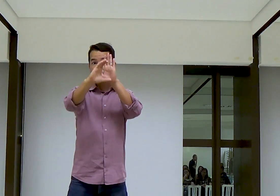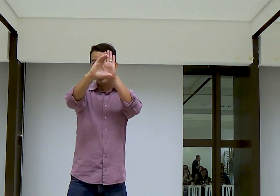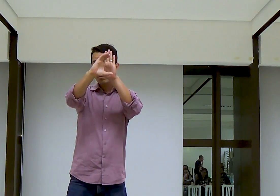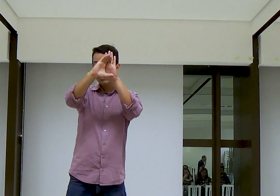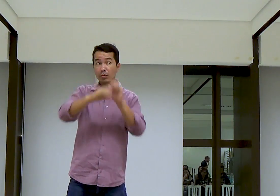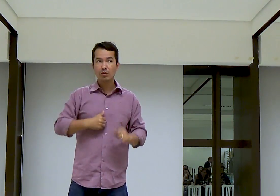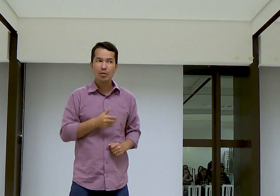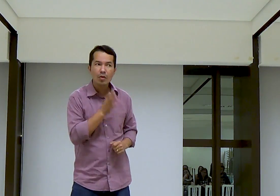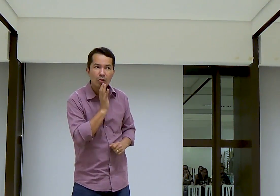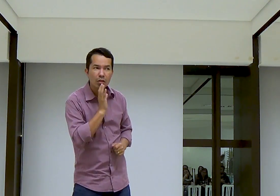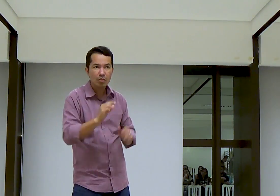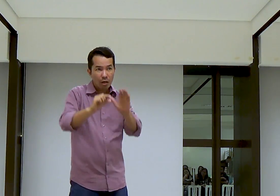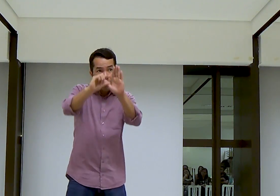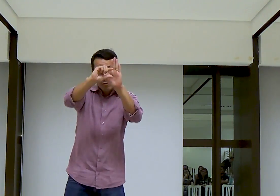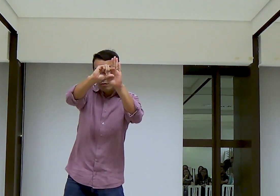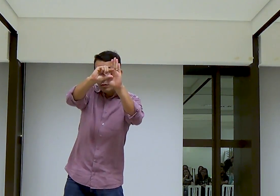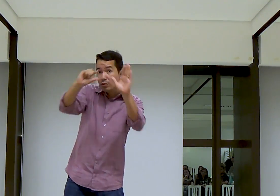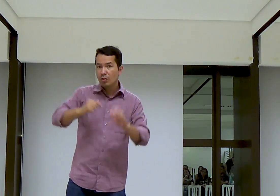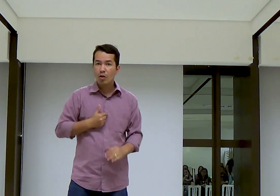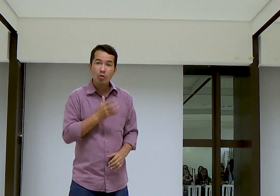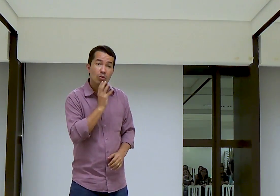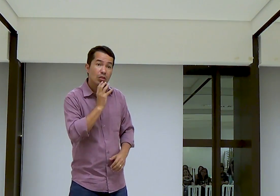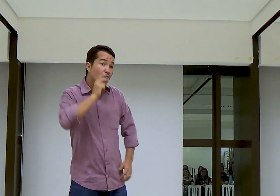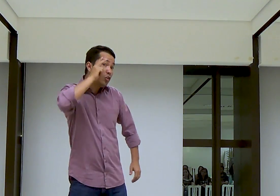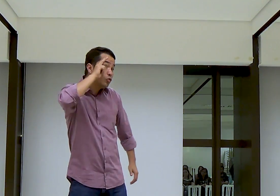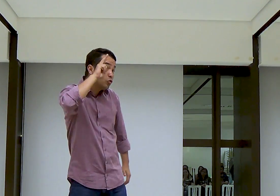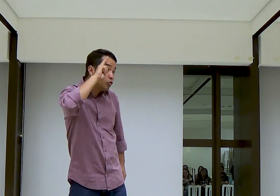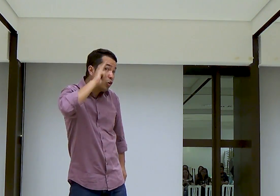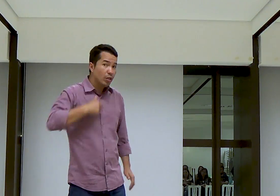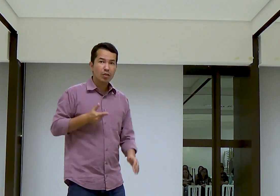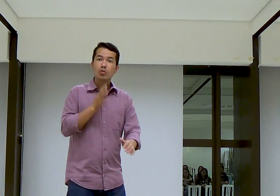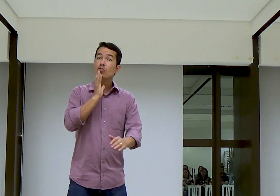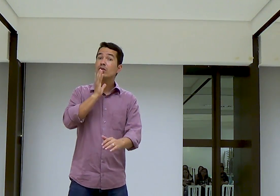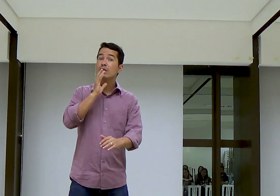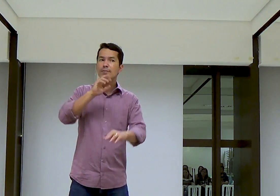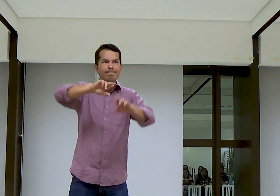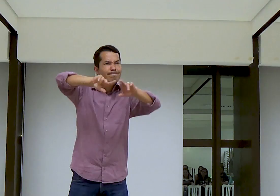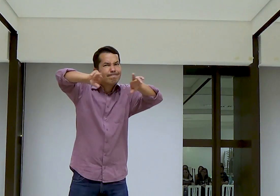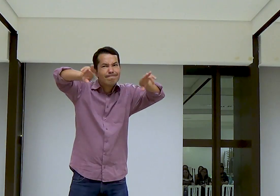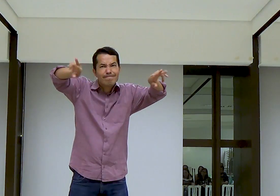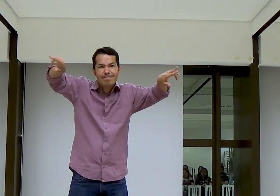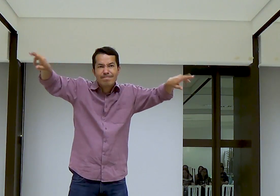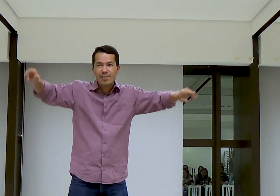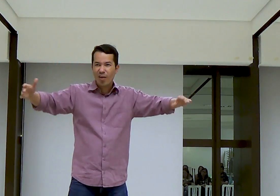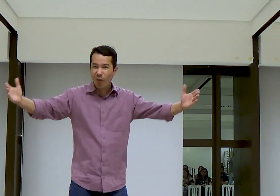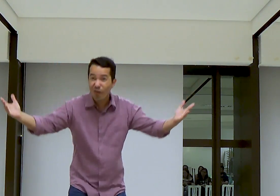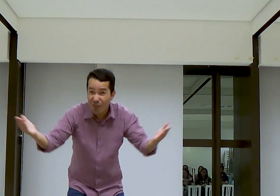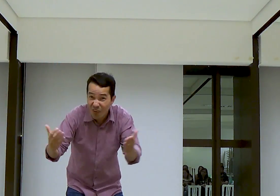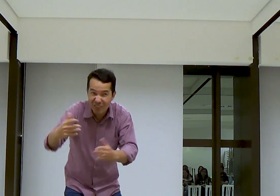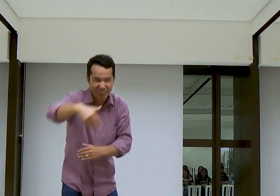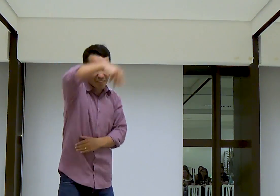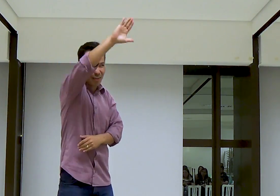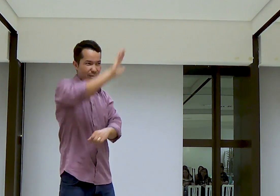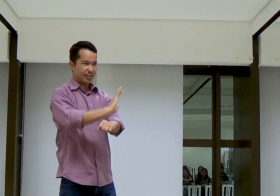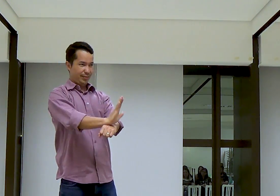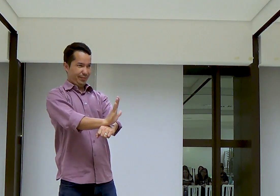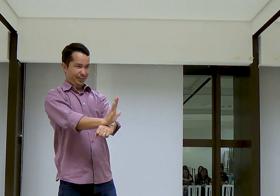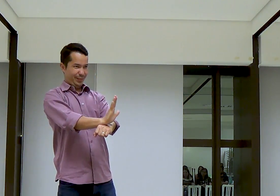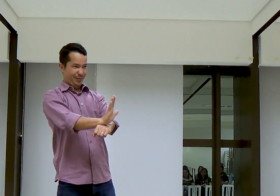evolua, cresça, aprenda, conheça da palavra dele, para que você